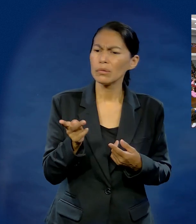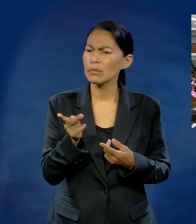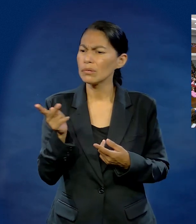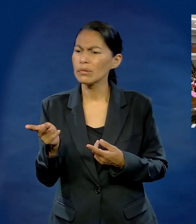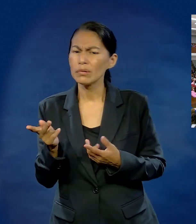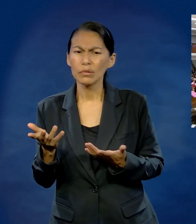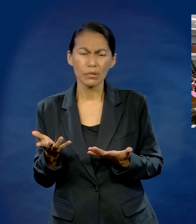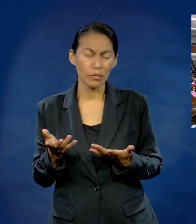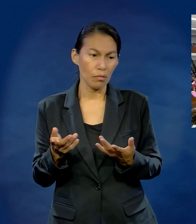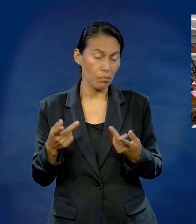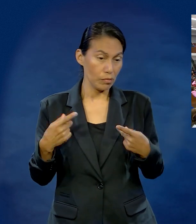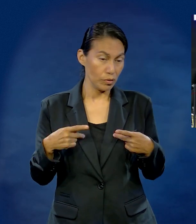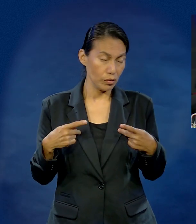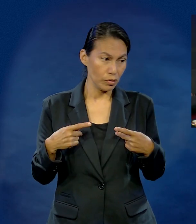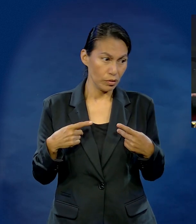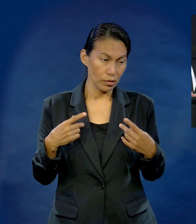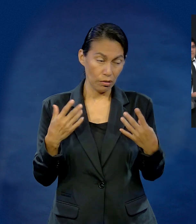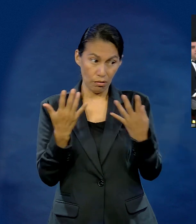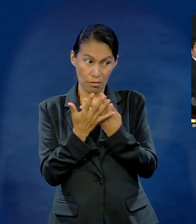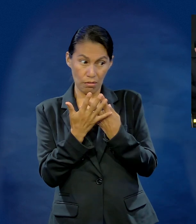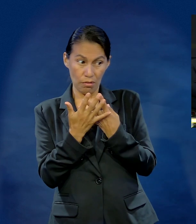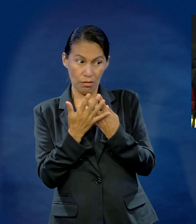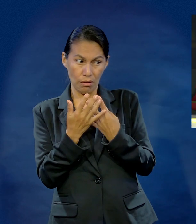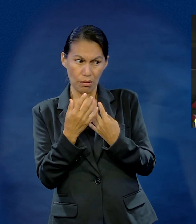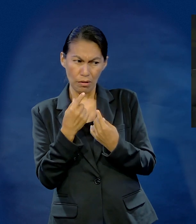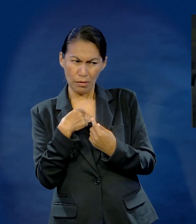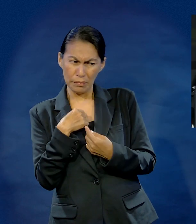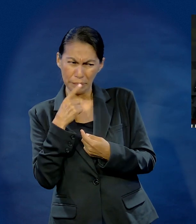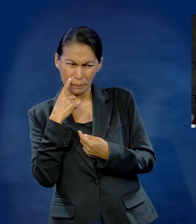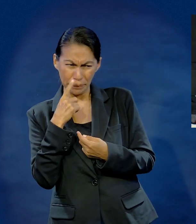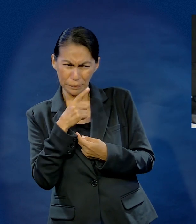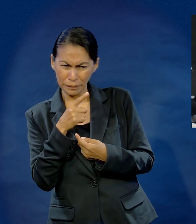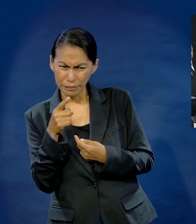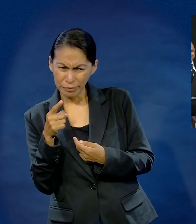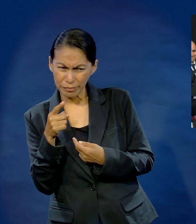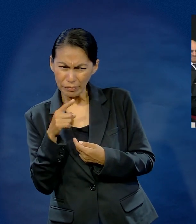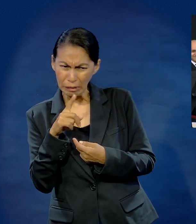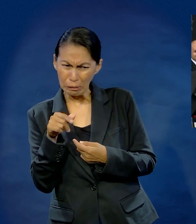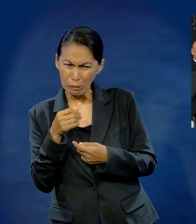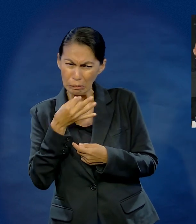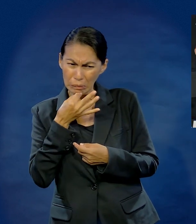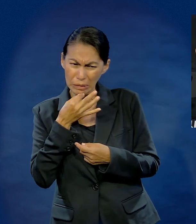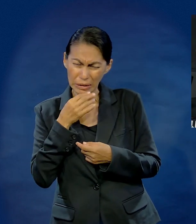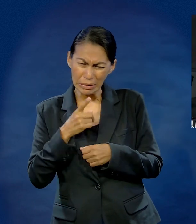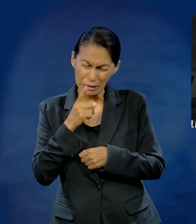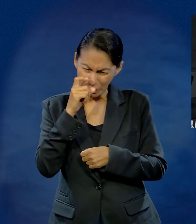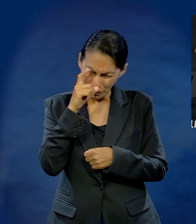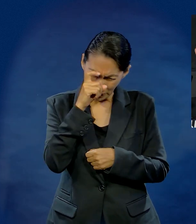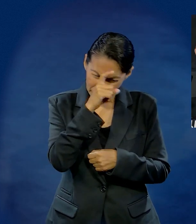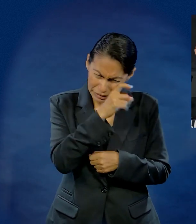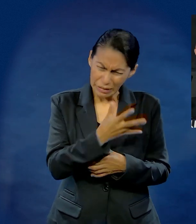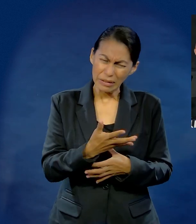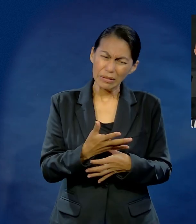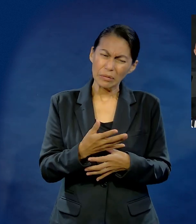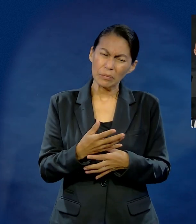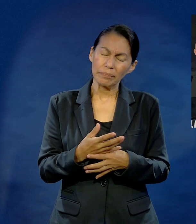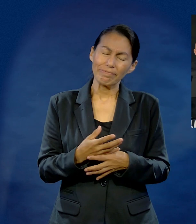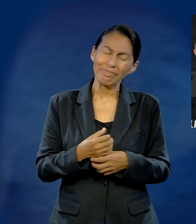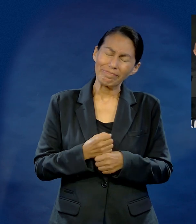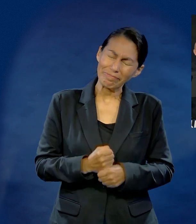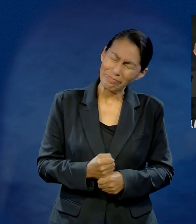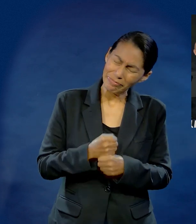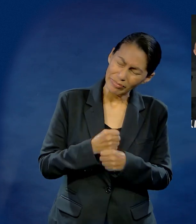gusta ser chismoso, sí me gusta ser inquieto y bien informado. Y a veces hago preguntas a las personas que impactan mi